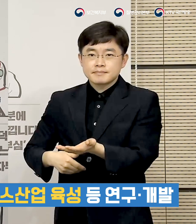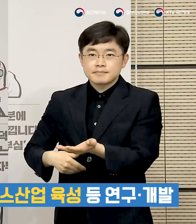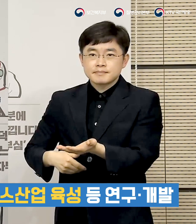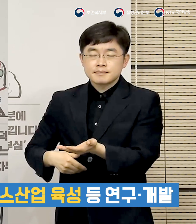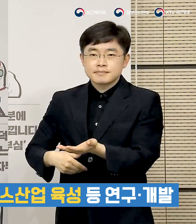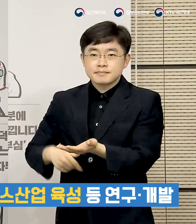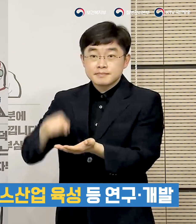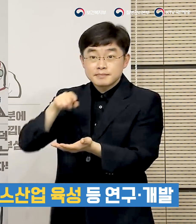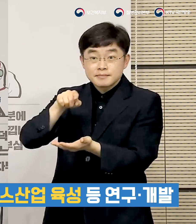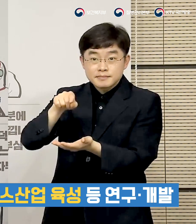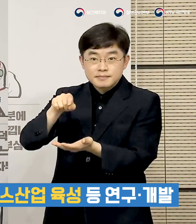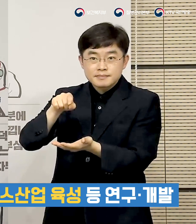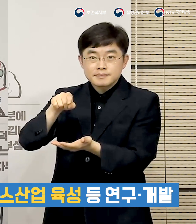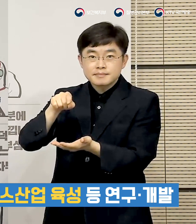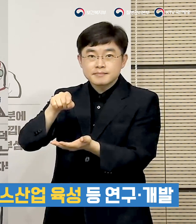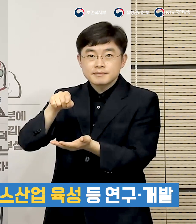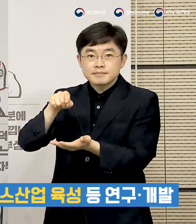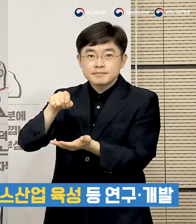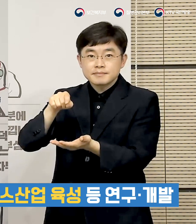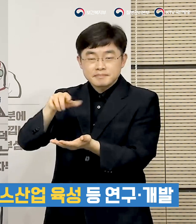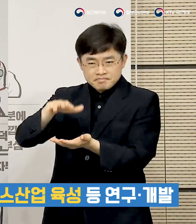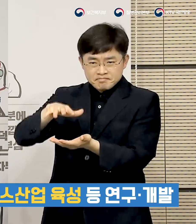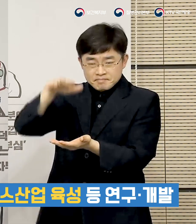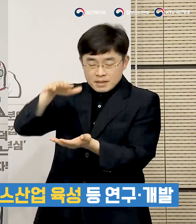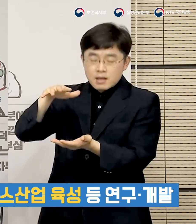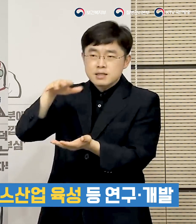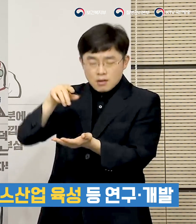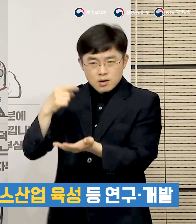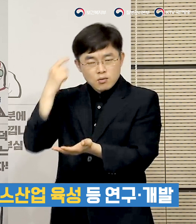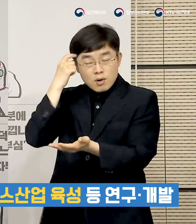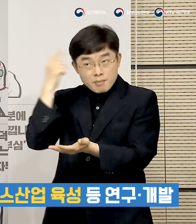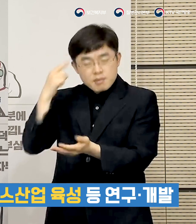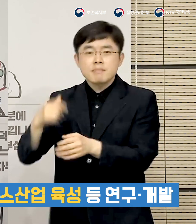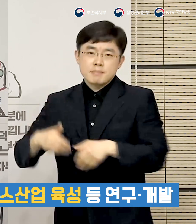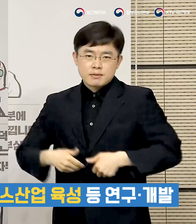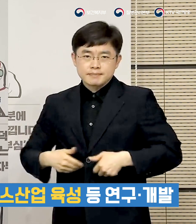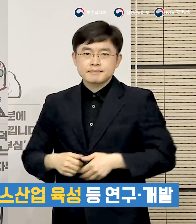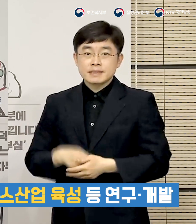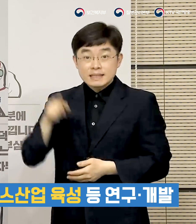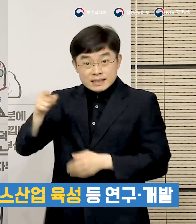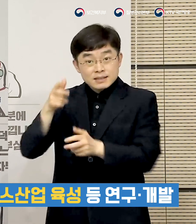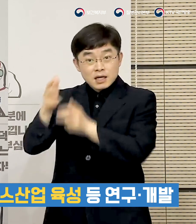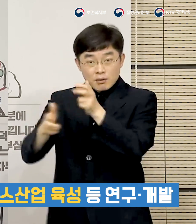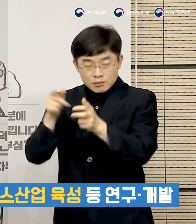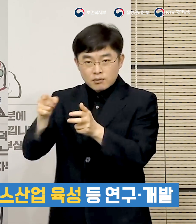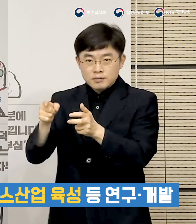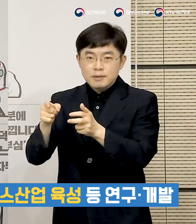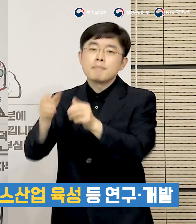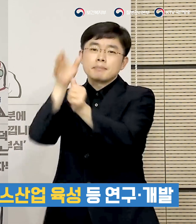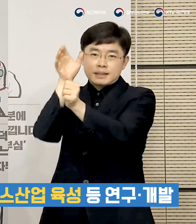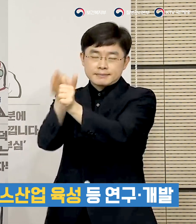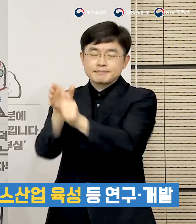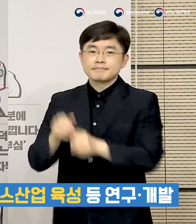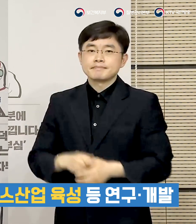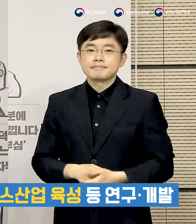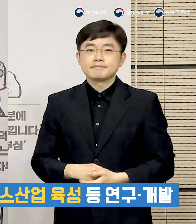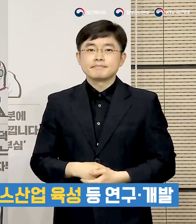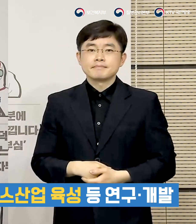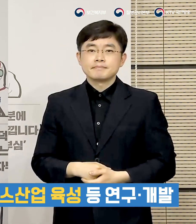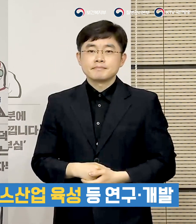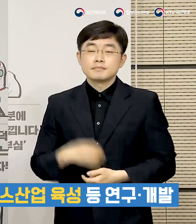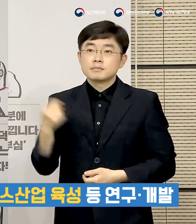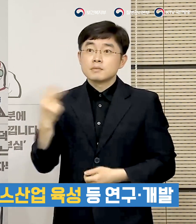기반 의료를 개발을 해야 되고 이제 이런 부분들에 대한 사업도 추가로 해야 되는 부분이 있고요.